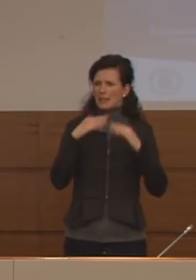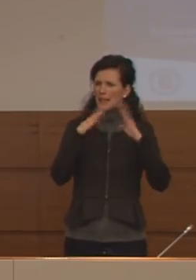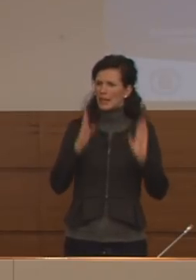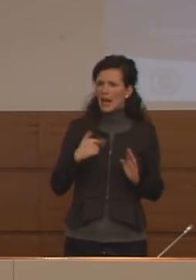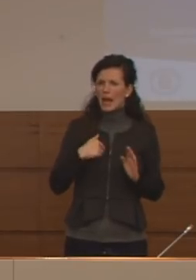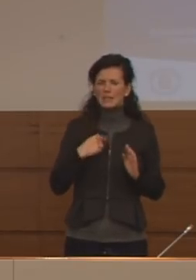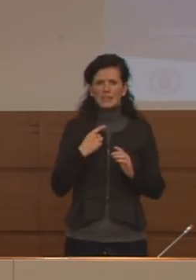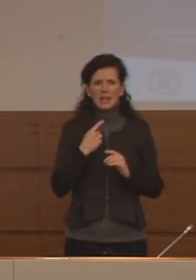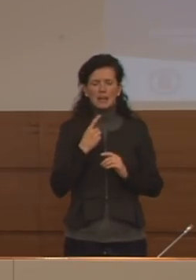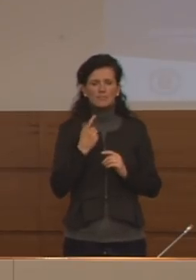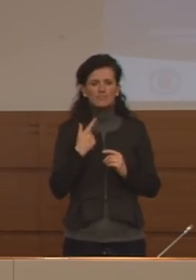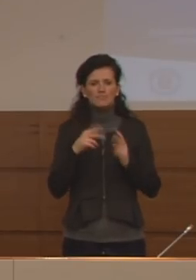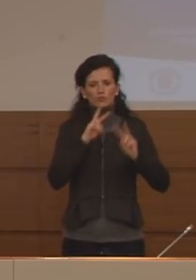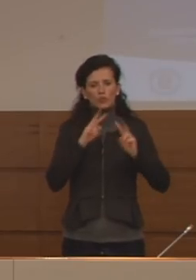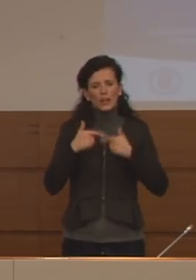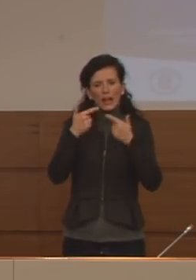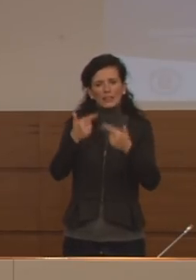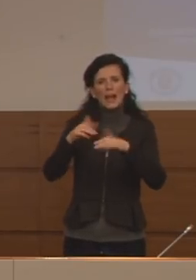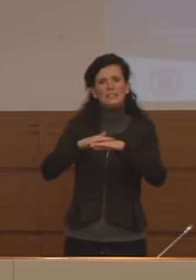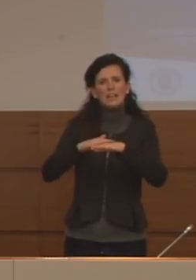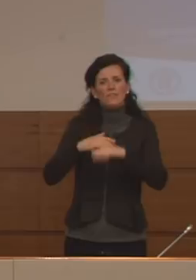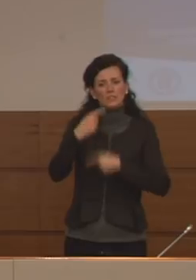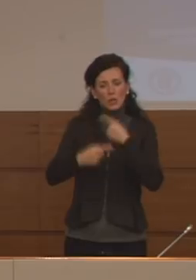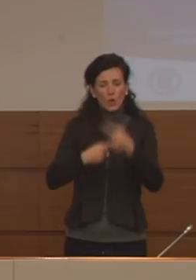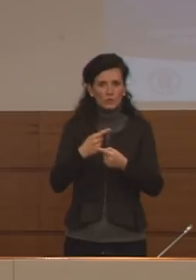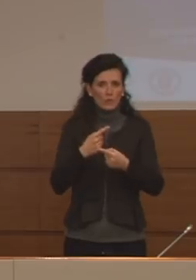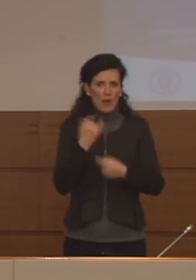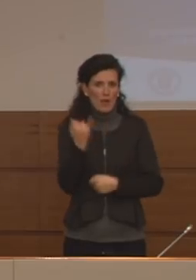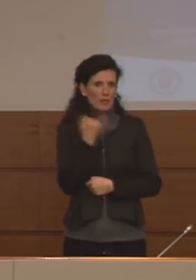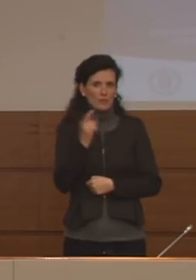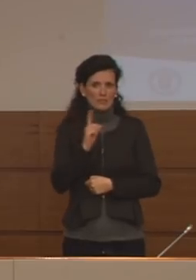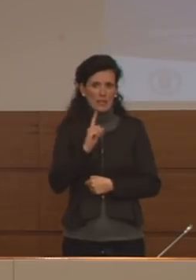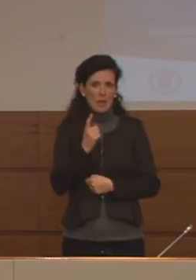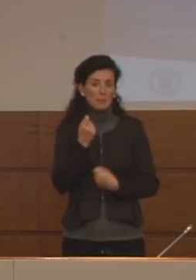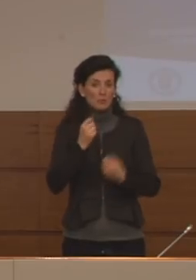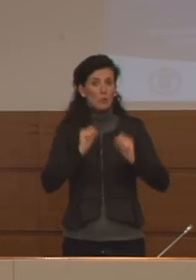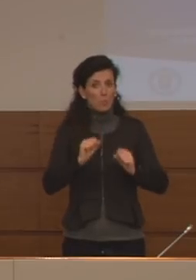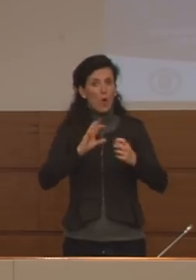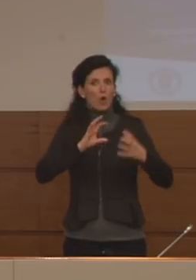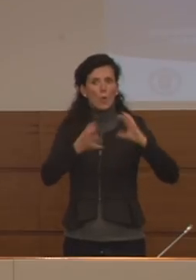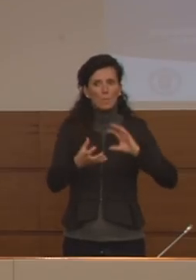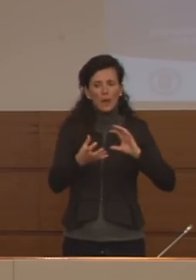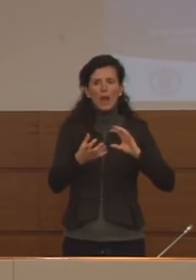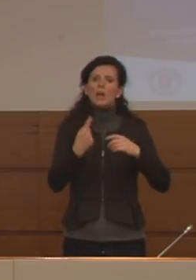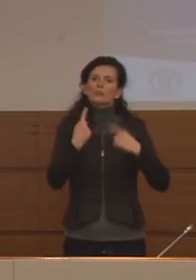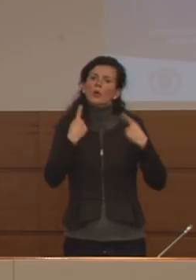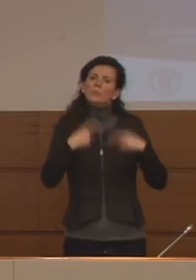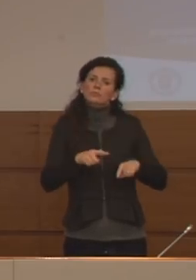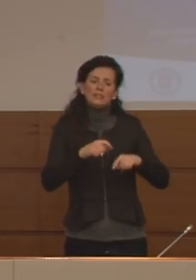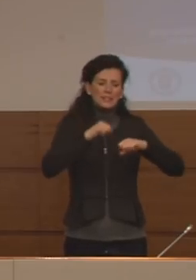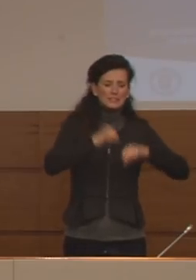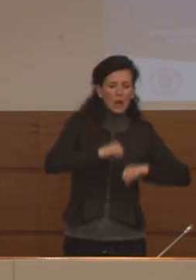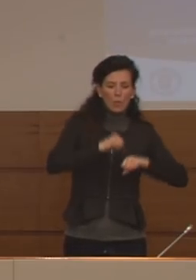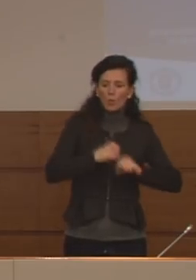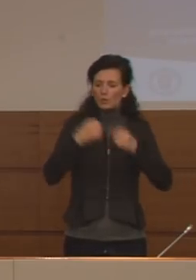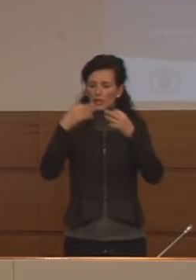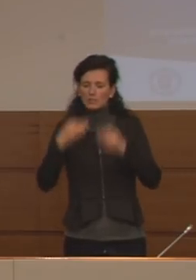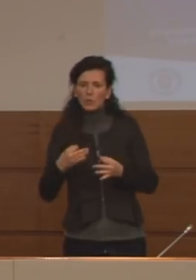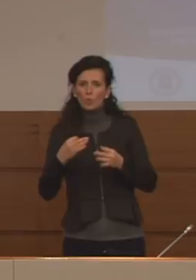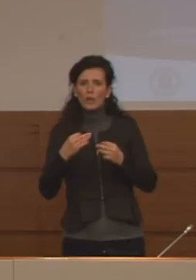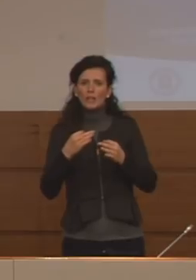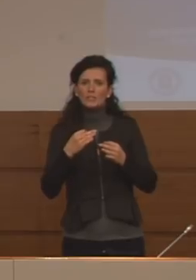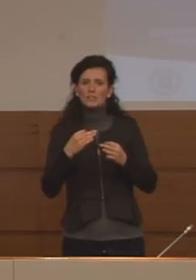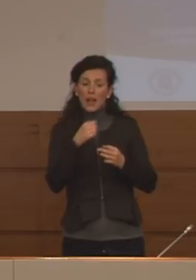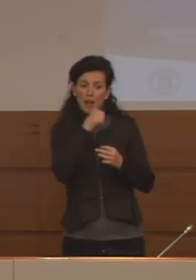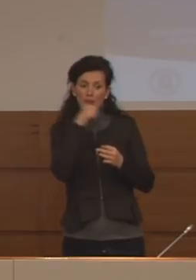offrire quei servizi sotto tutti questi punti di vista rispetto la salute e sicurezza c'è bisogno di attenzione e